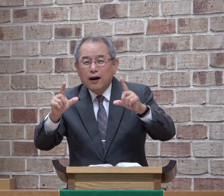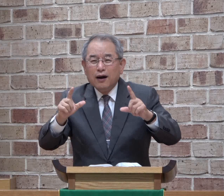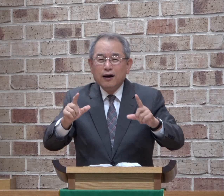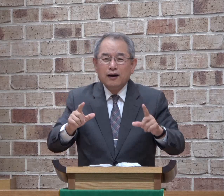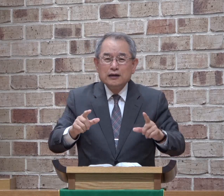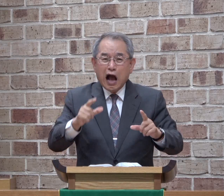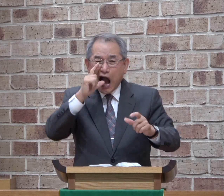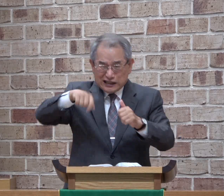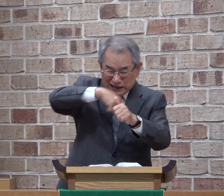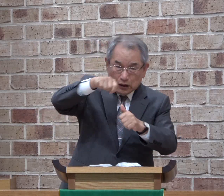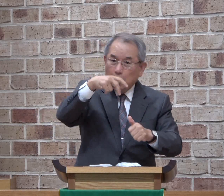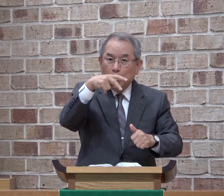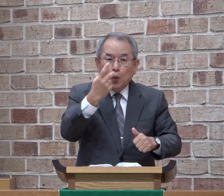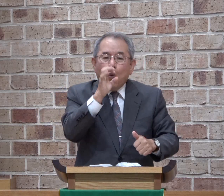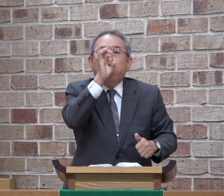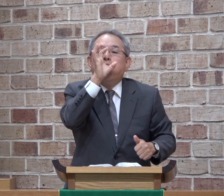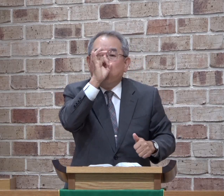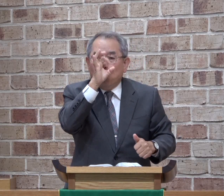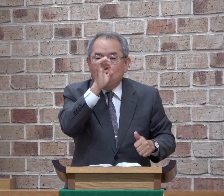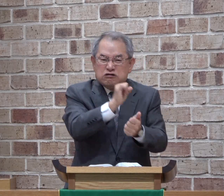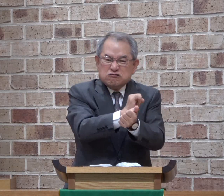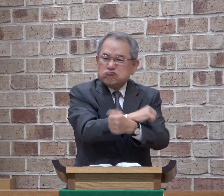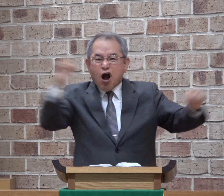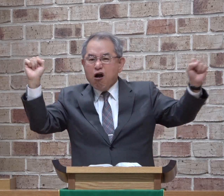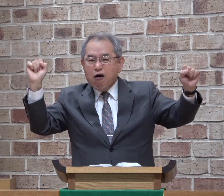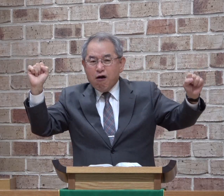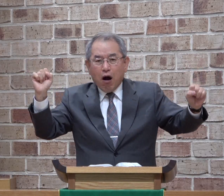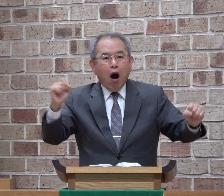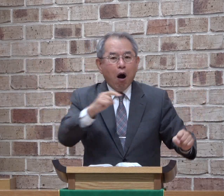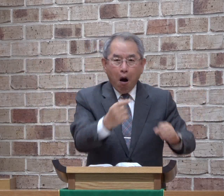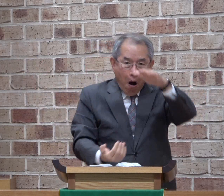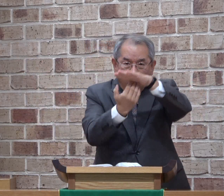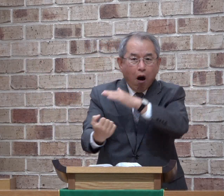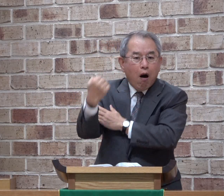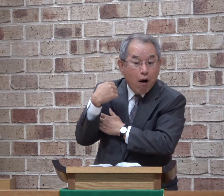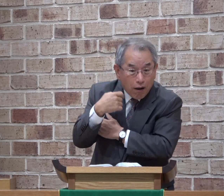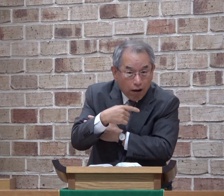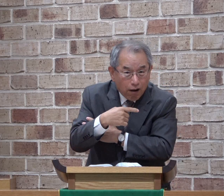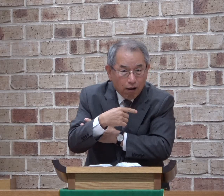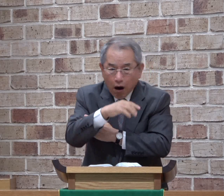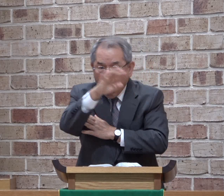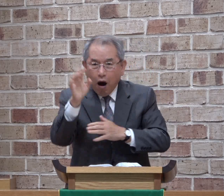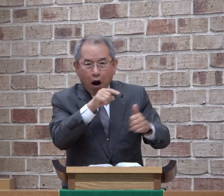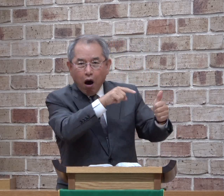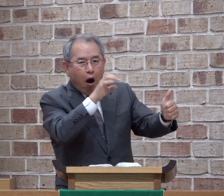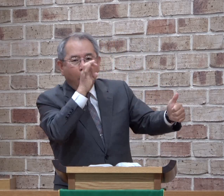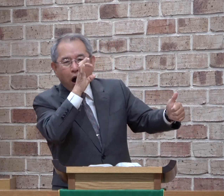그 마을 가운데서 어떤 흰색 남자가 그를 제압하더라도 그것을 감당할 수 없을 만큼 힘이 셉니다.